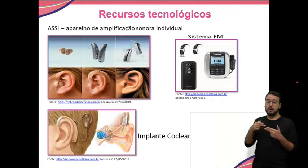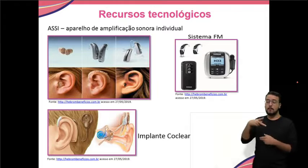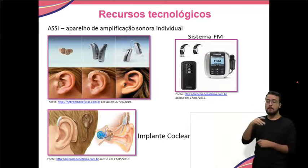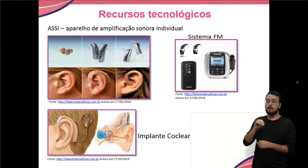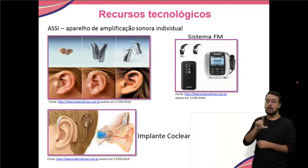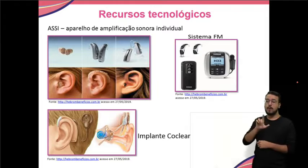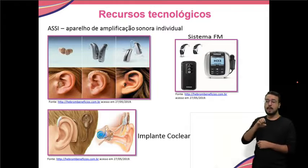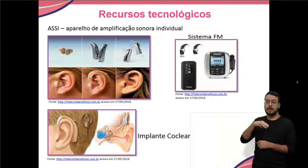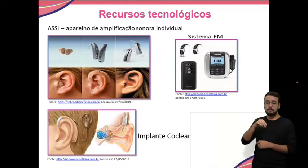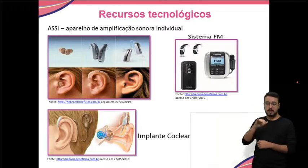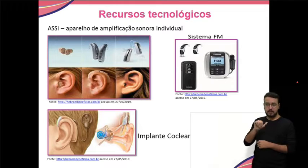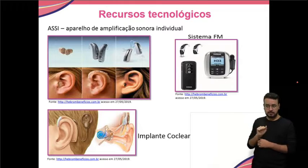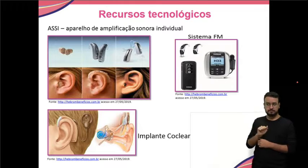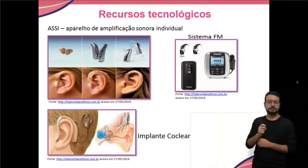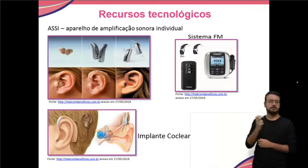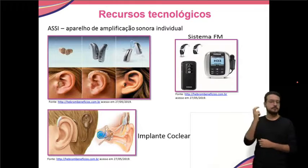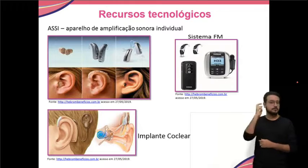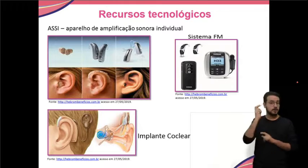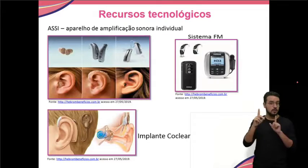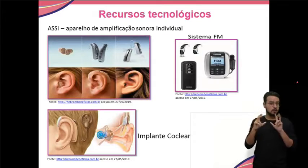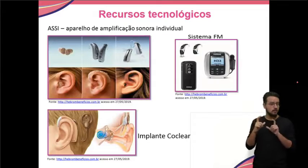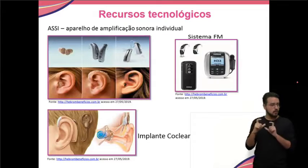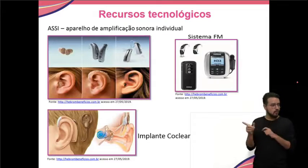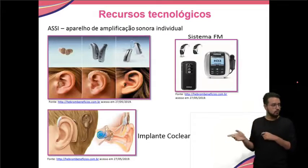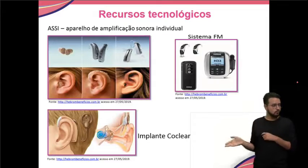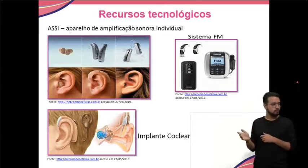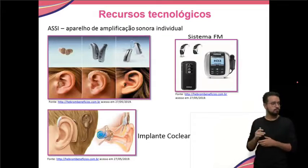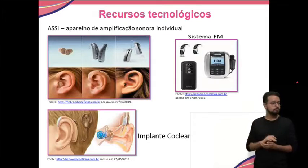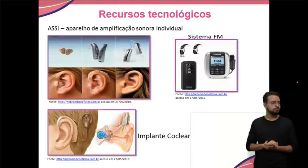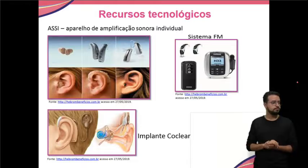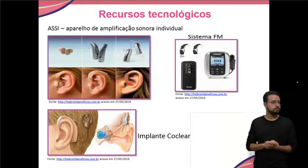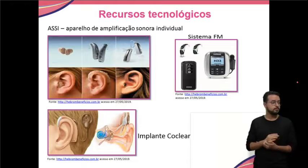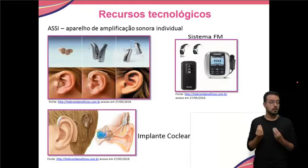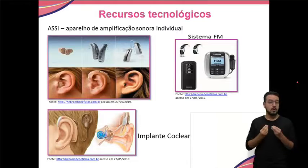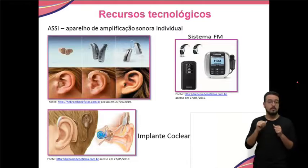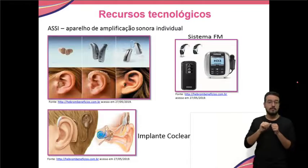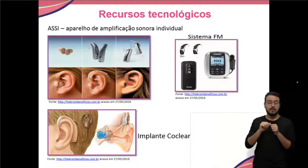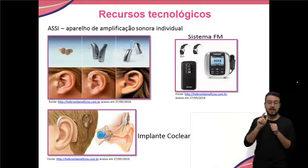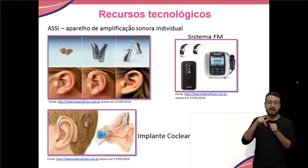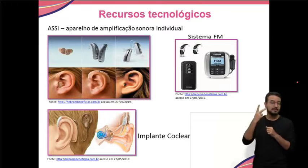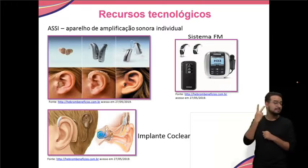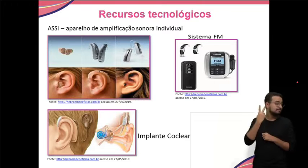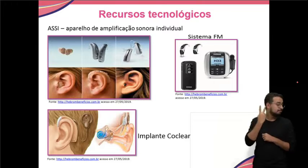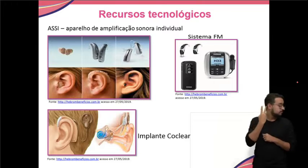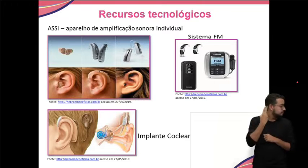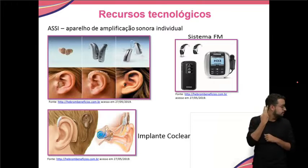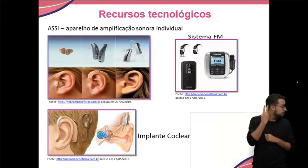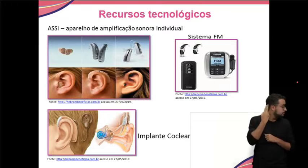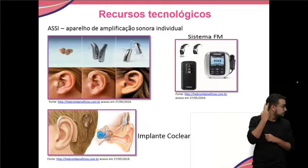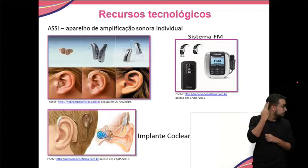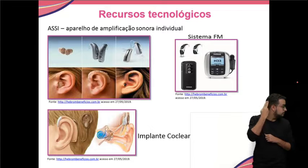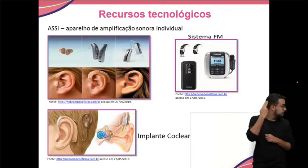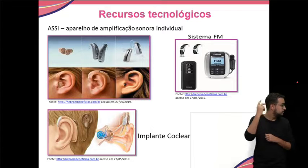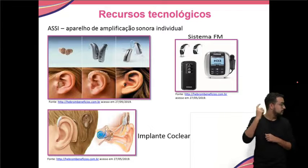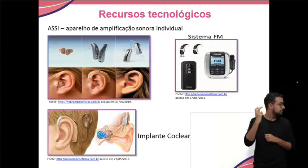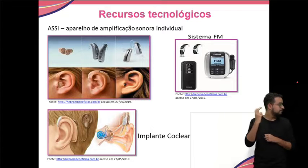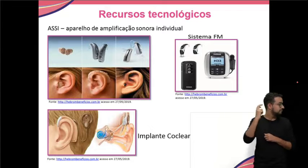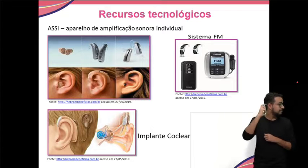mas ali uma imagem do que é o implante coclear, como ele é feito através de cirurgia, né, de forma definitiva,